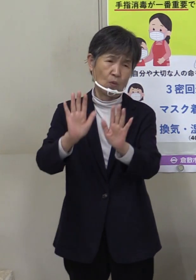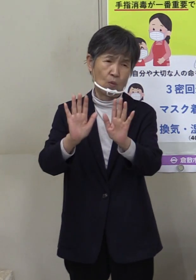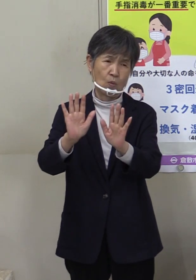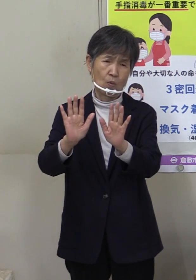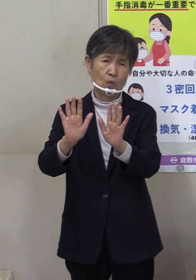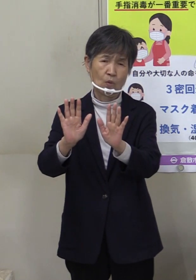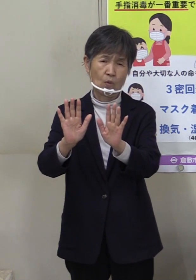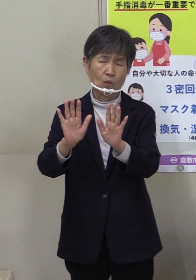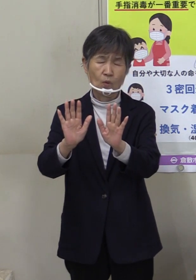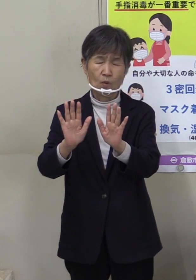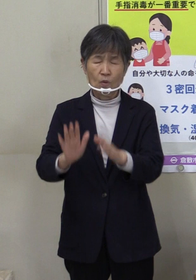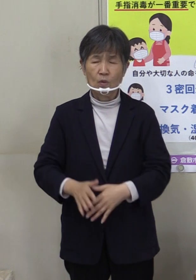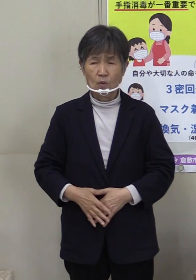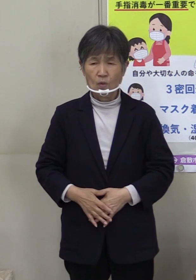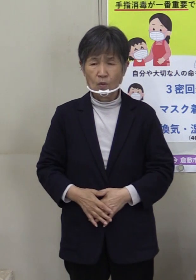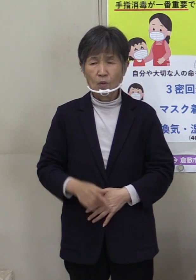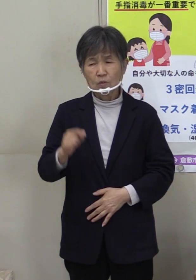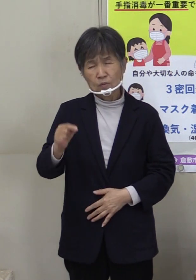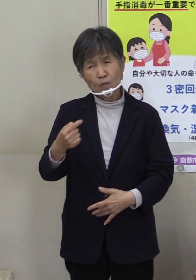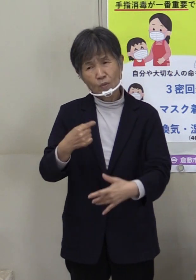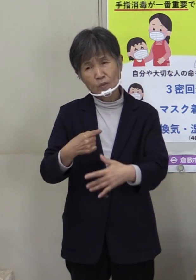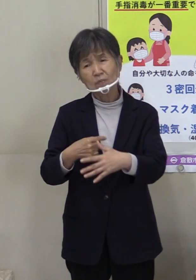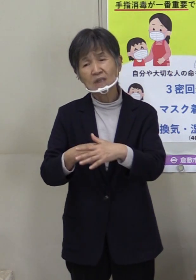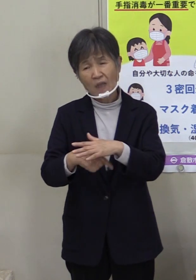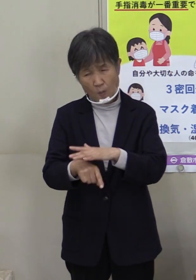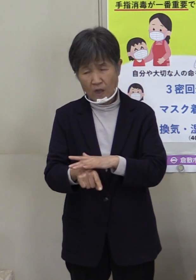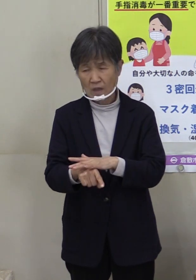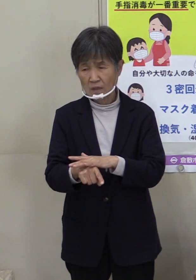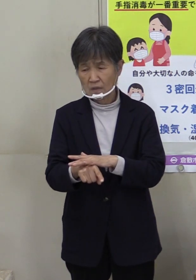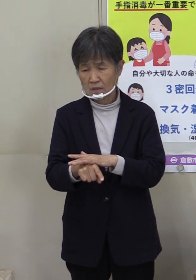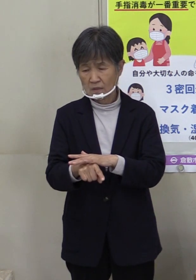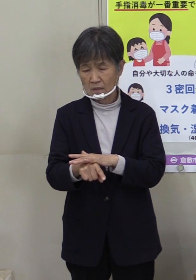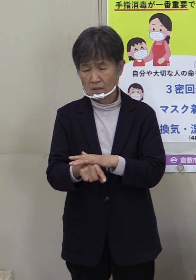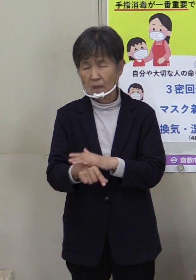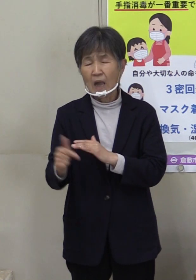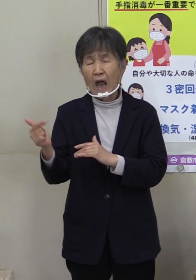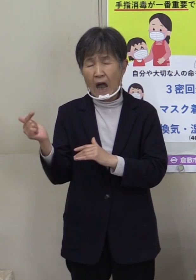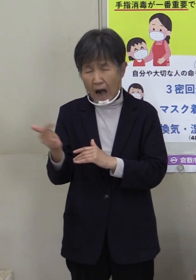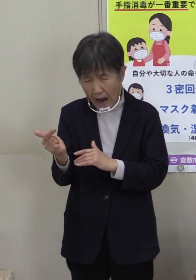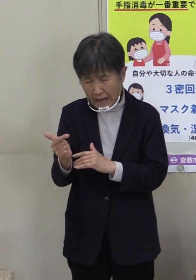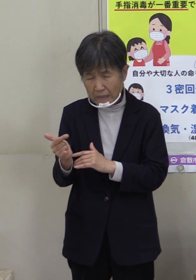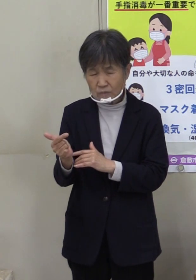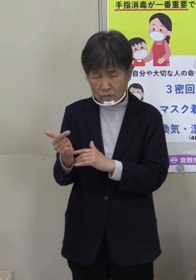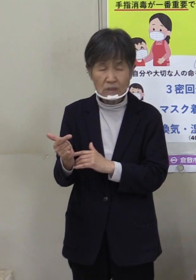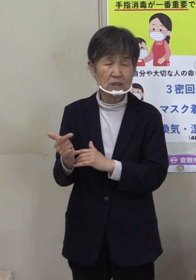ございます。まあ、そういう意味から言いますと、まあ、早い段階で、